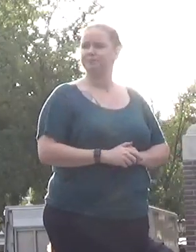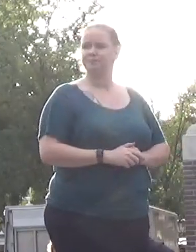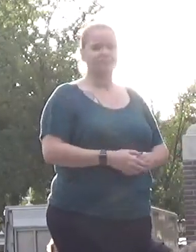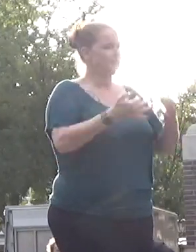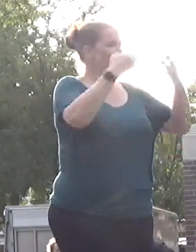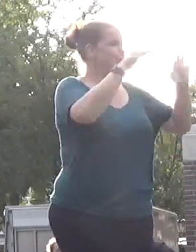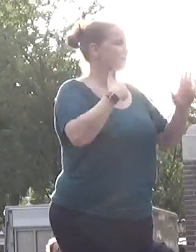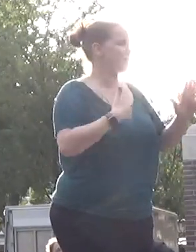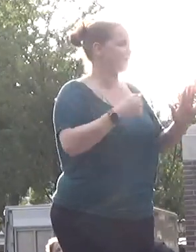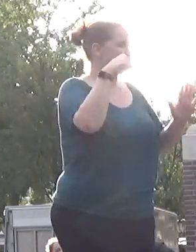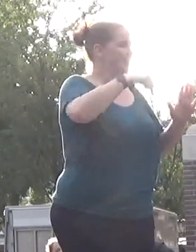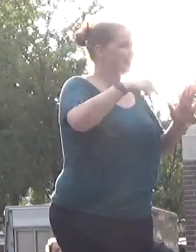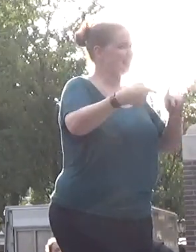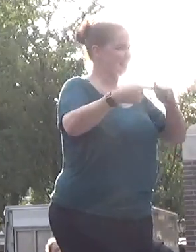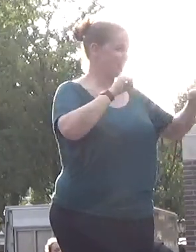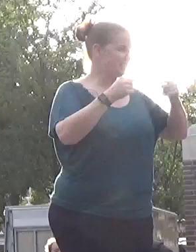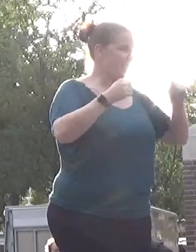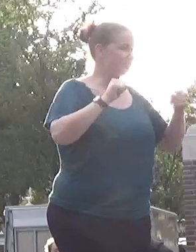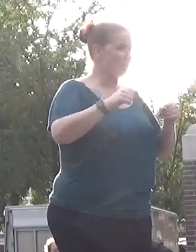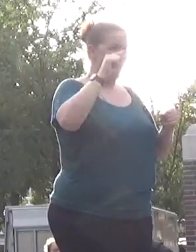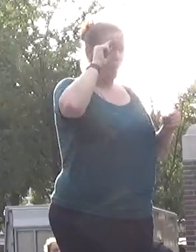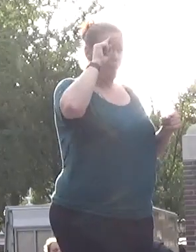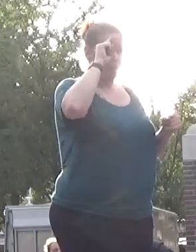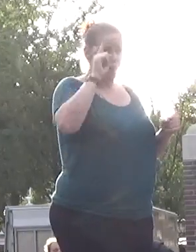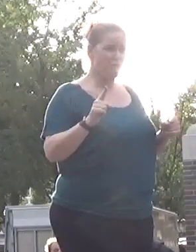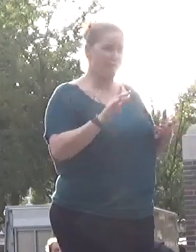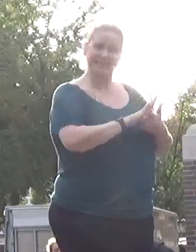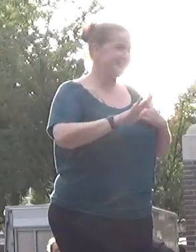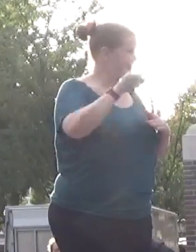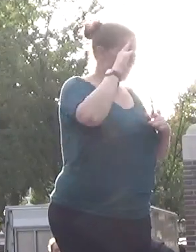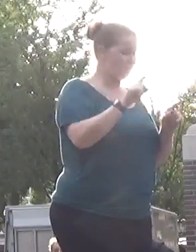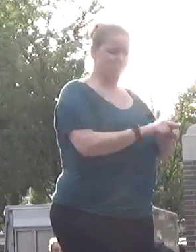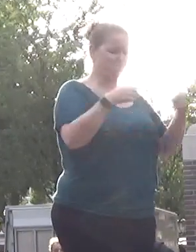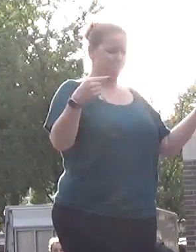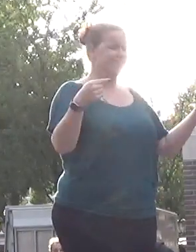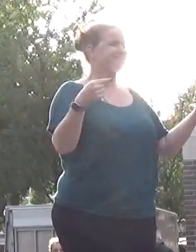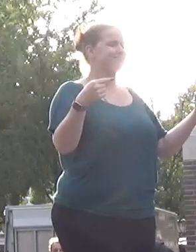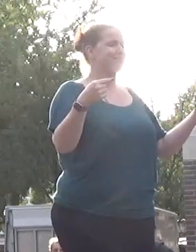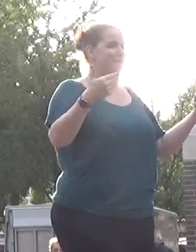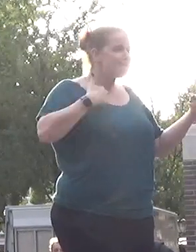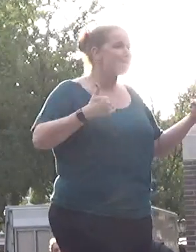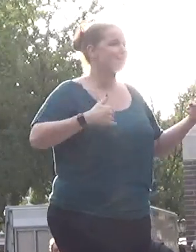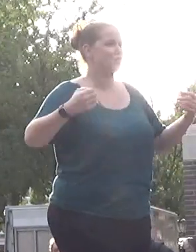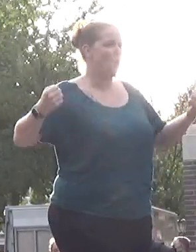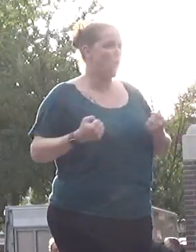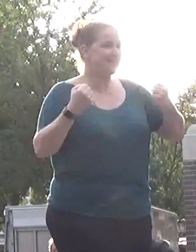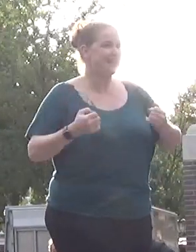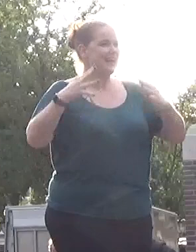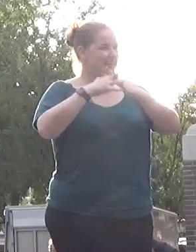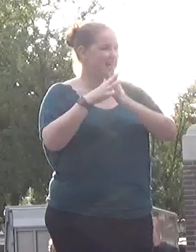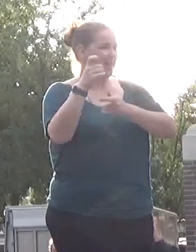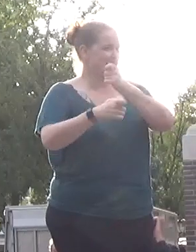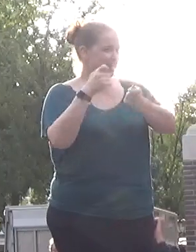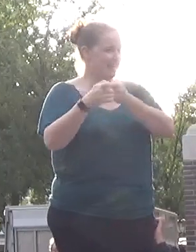Beste mensen, in deze strijd staan gelovigen niet tegenover ongelovigen, maar staan mensen, organisaties, kerken en